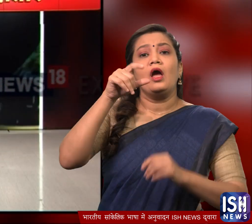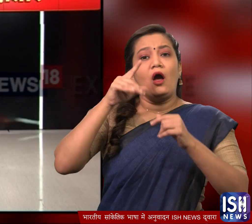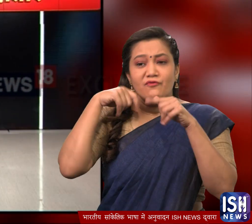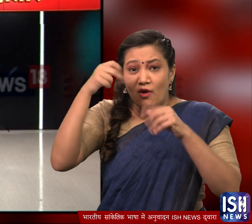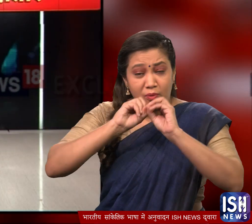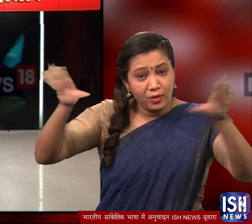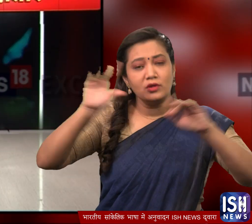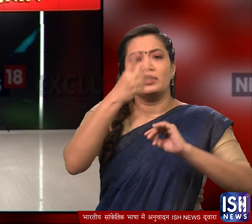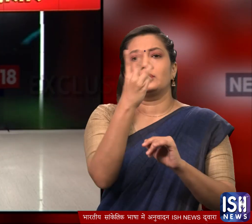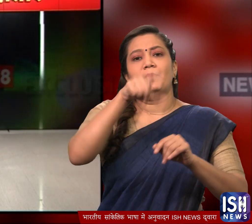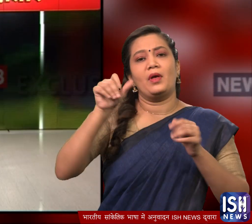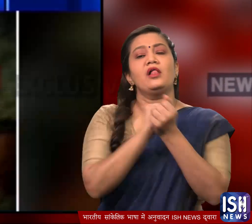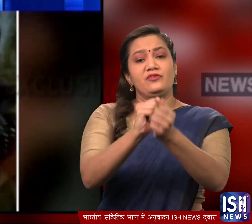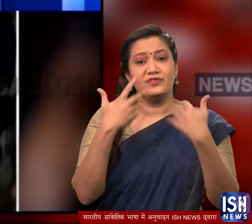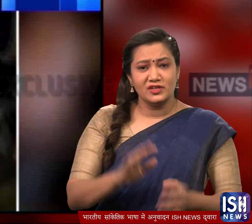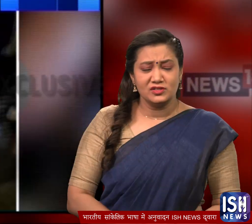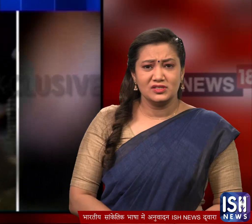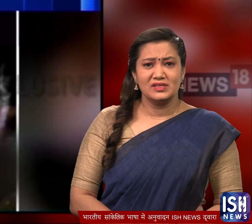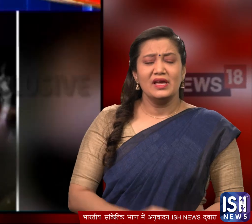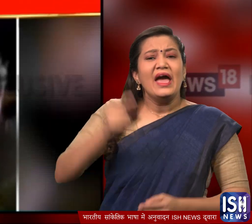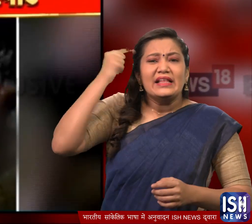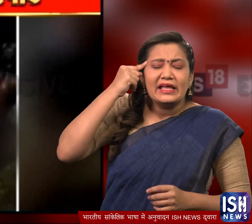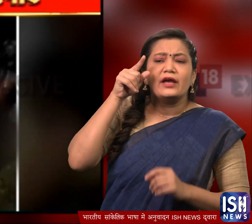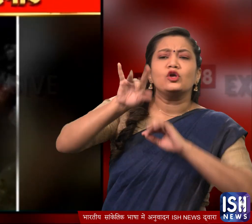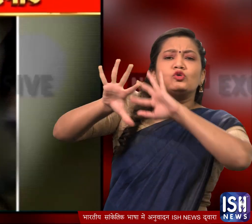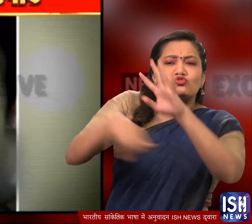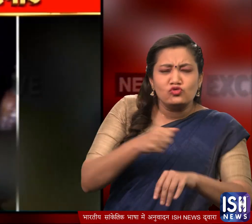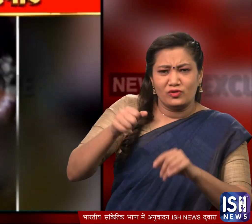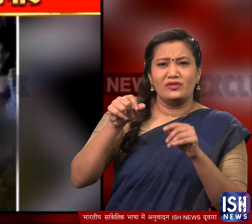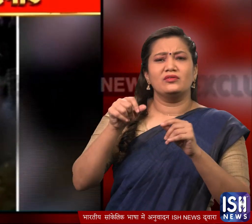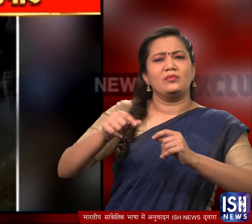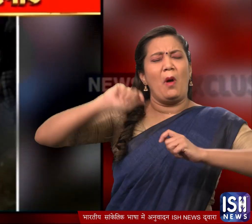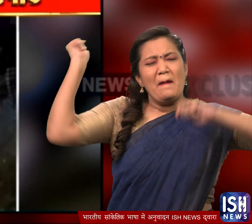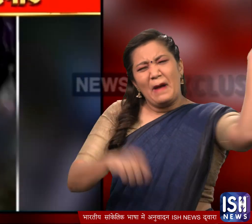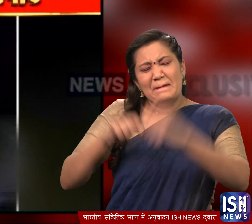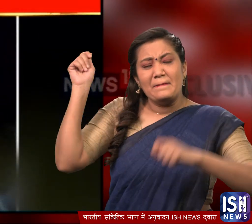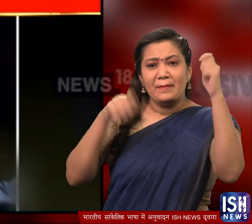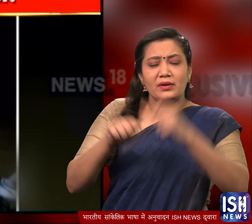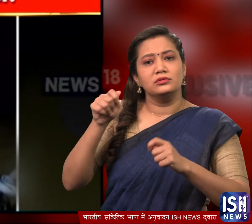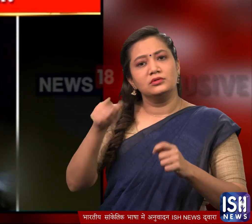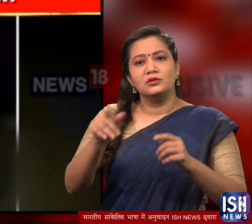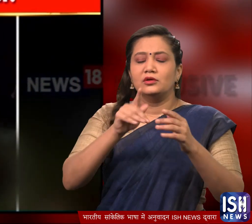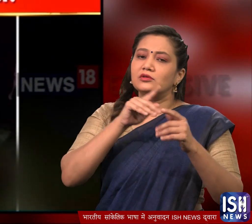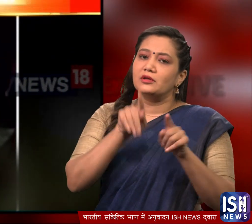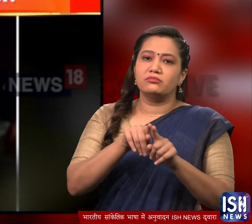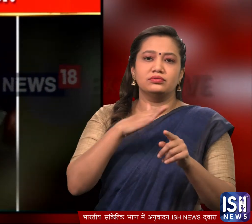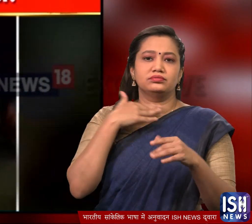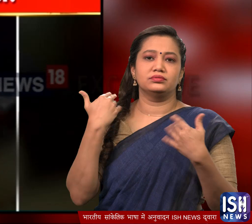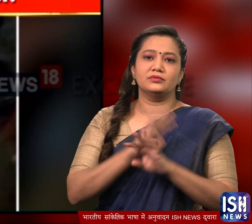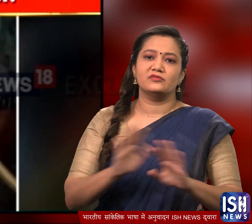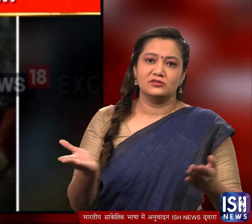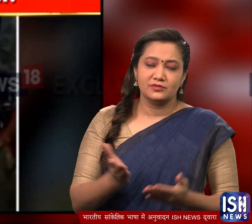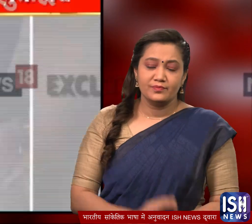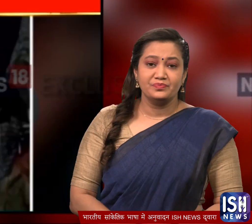3 आरोपियों को गिरफ्तार कर लिया, क्योंकि इन लोगों ने उस लड़के को चोर समझकर इतनी बेरहमी से पीटा कि वहीं से उसकी जिंदगी की उल्टी गिनती